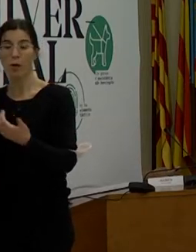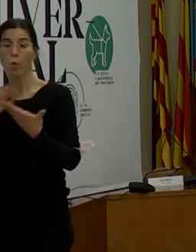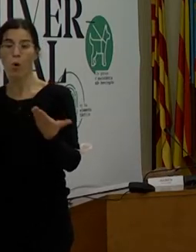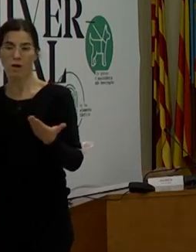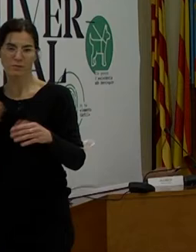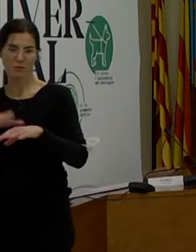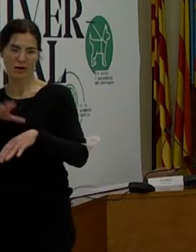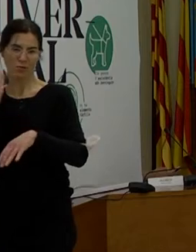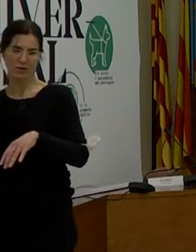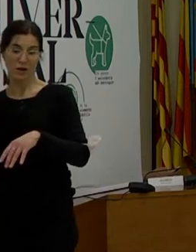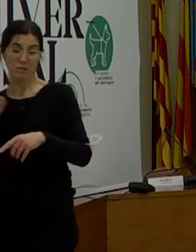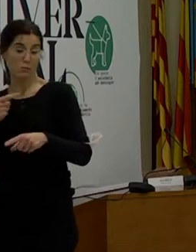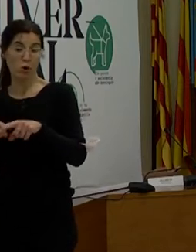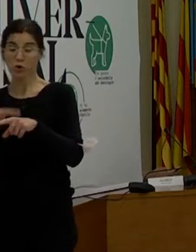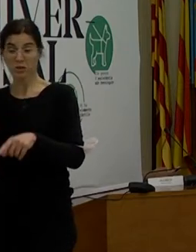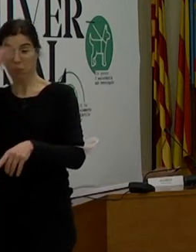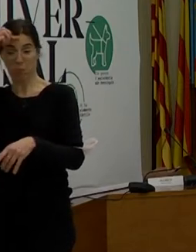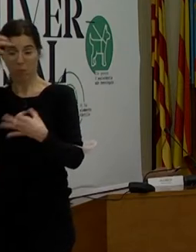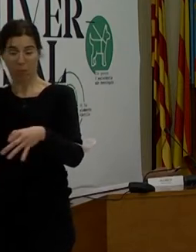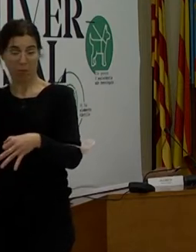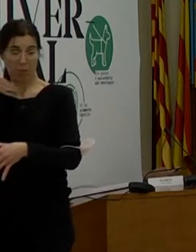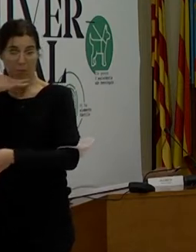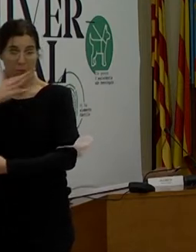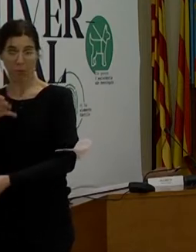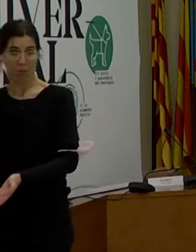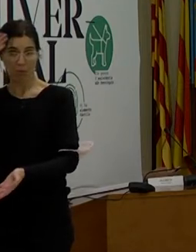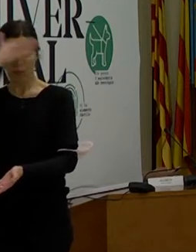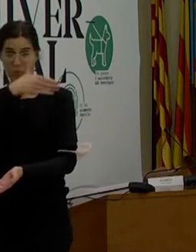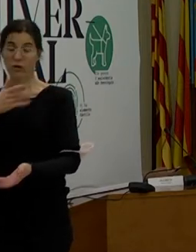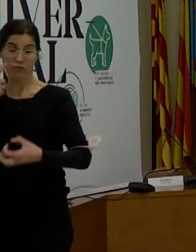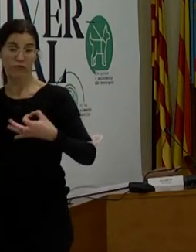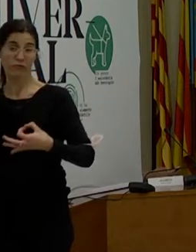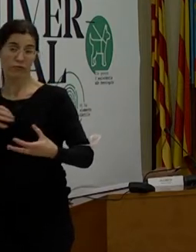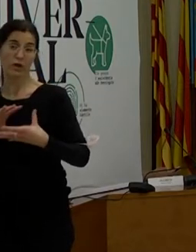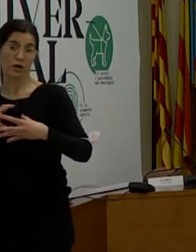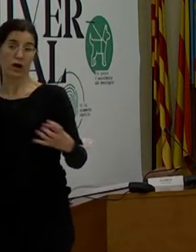realment coses que no tenim en consideració doncs són greus.